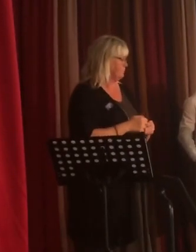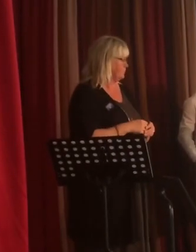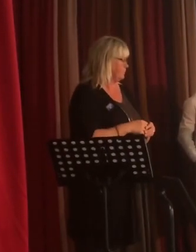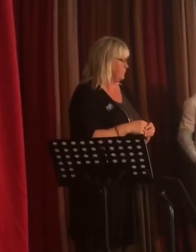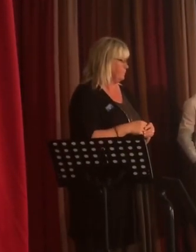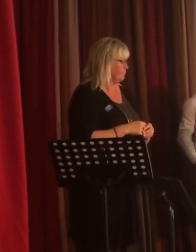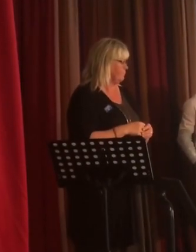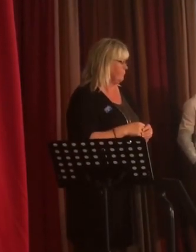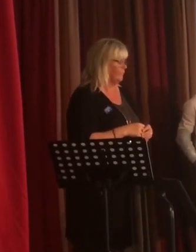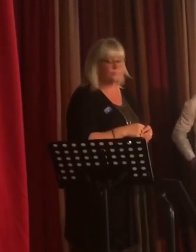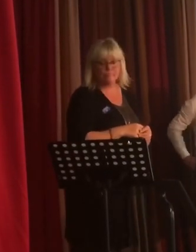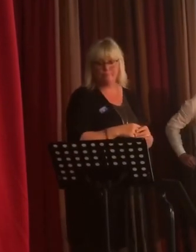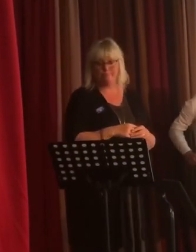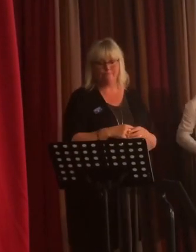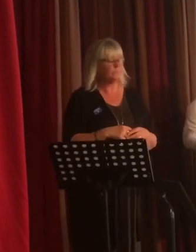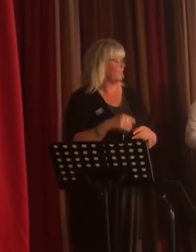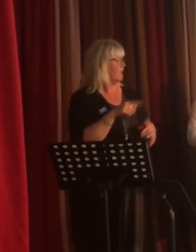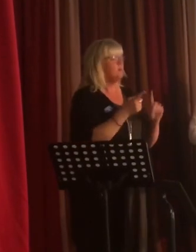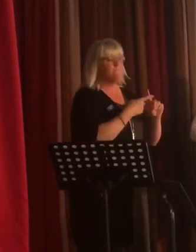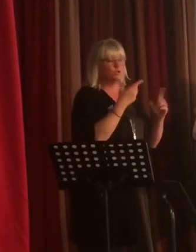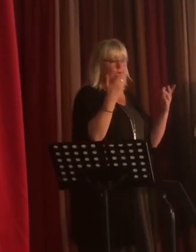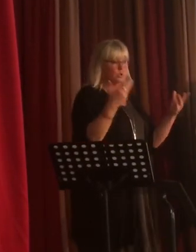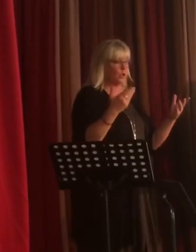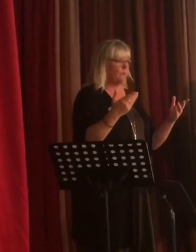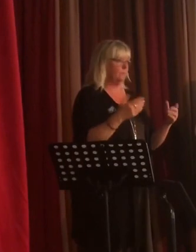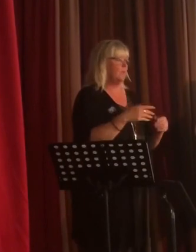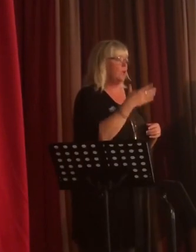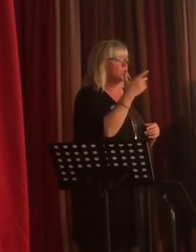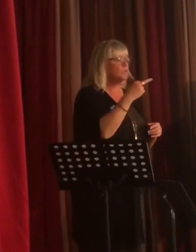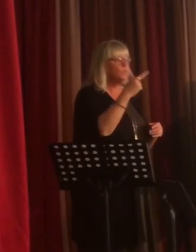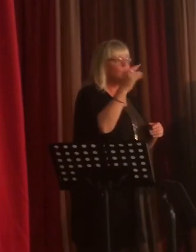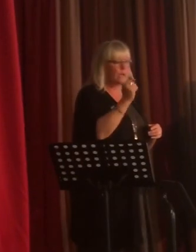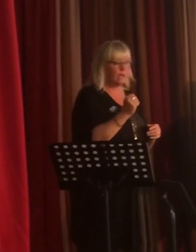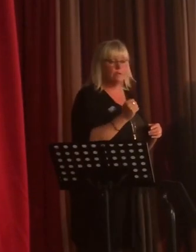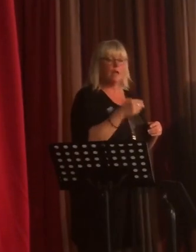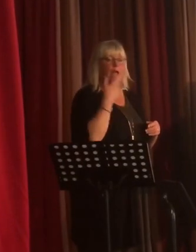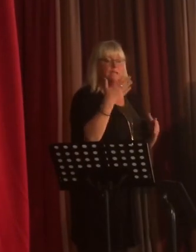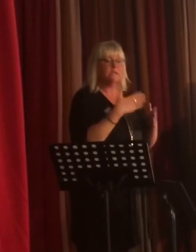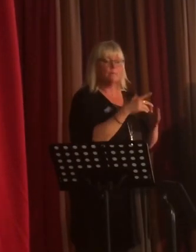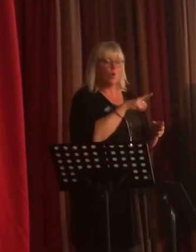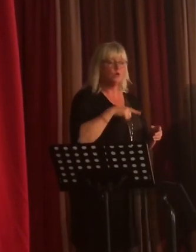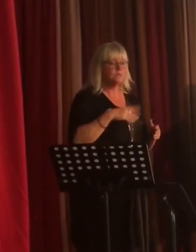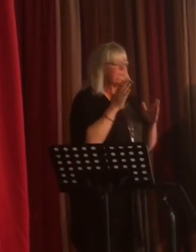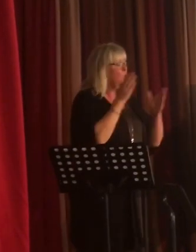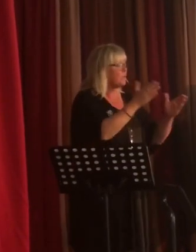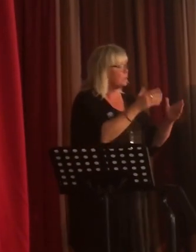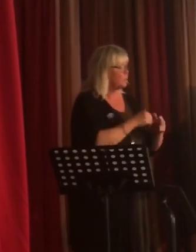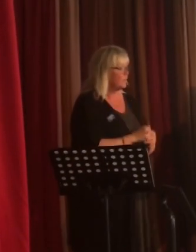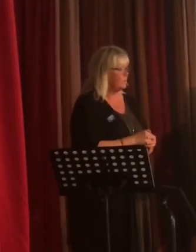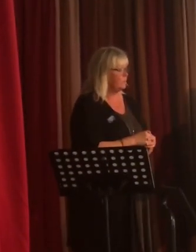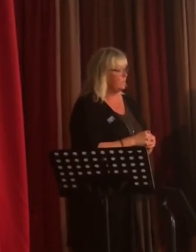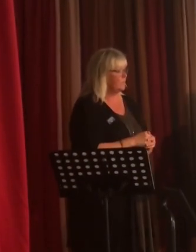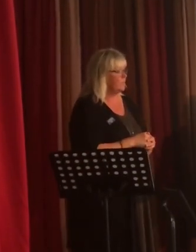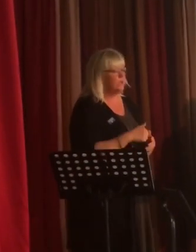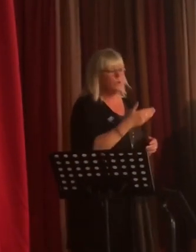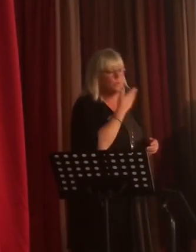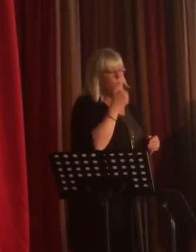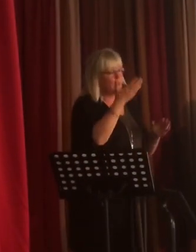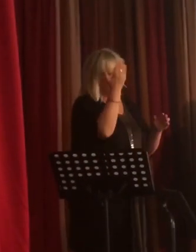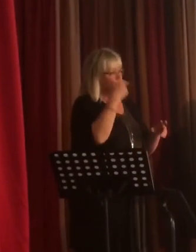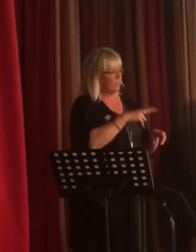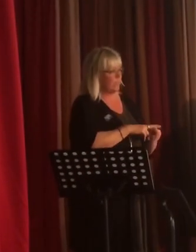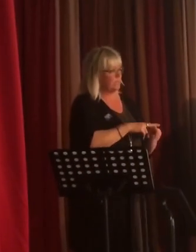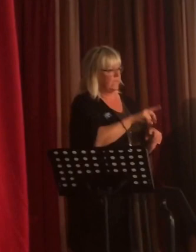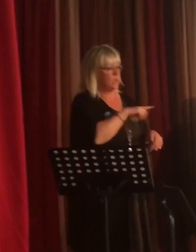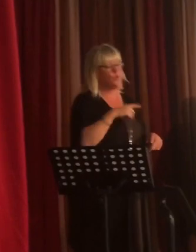här. Sen den första dagen hälsat på oss i korridoren. Och vi har inte kunnat känna